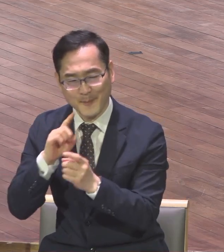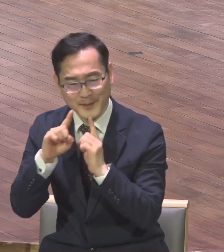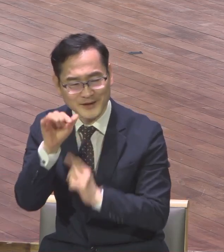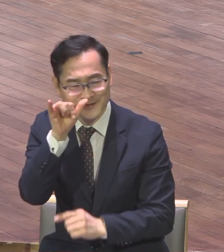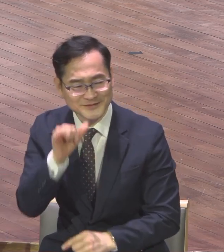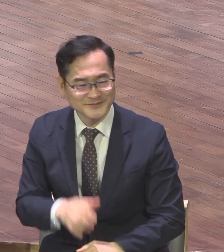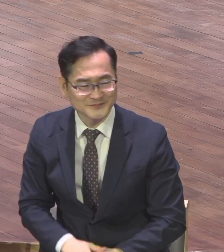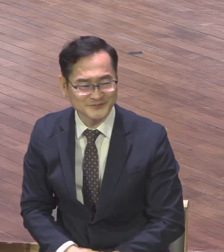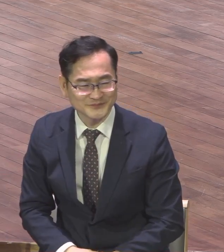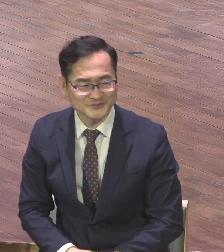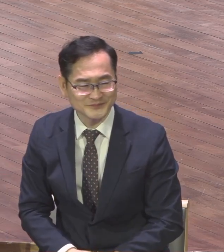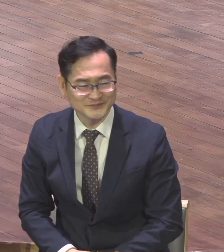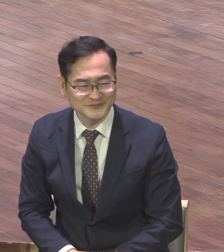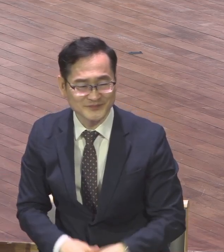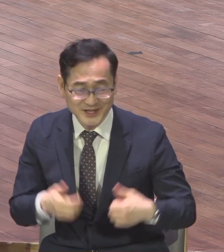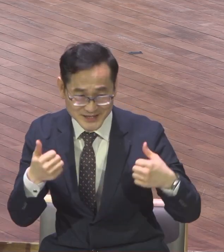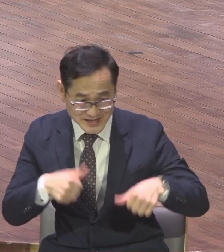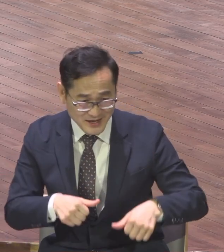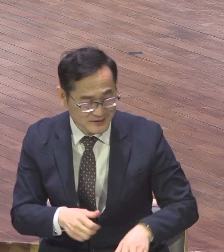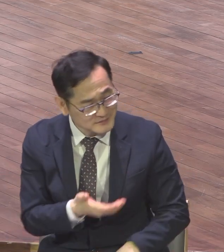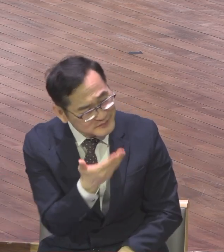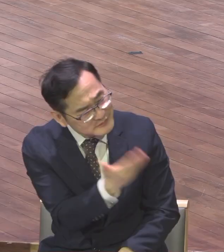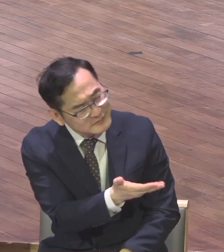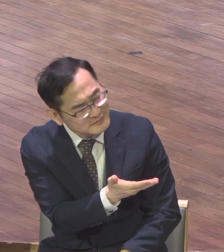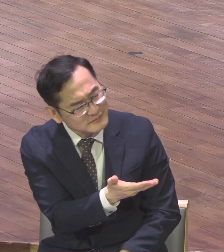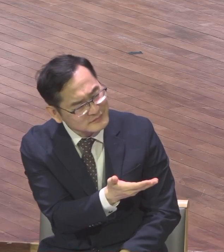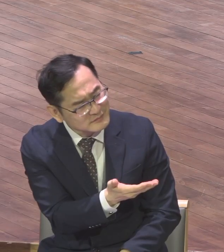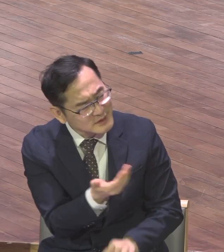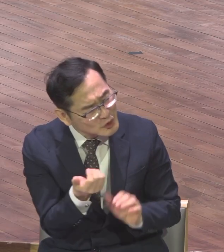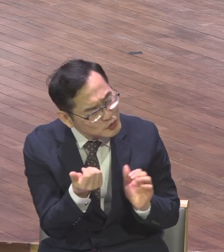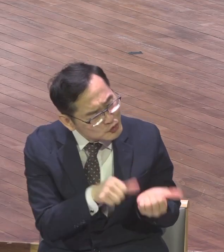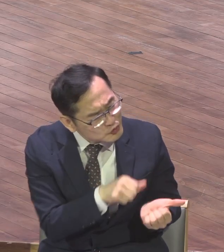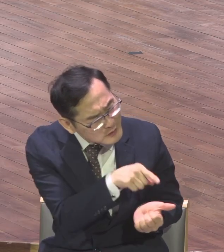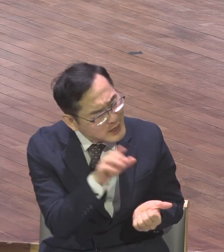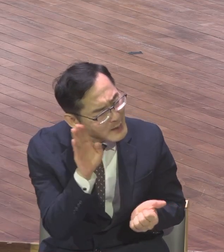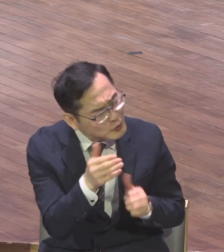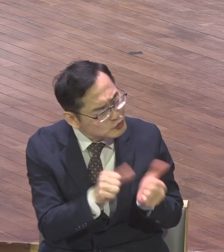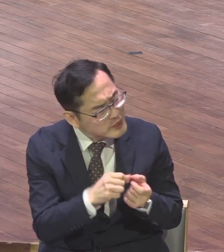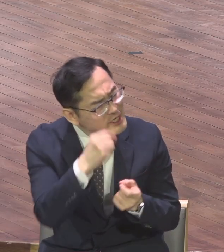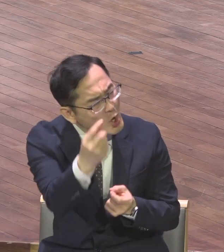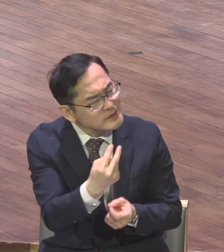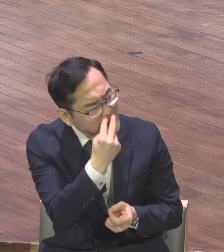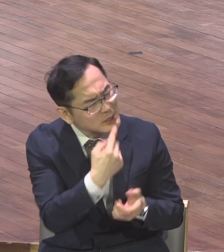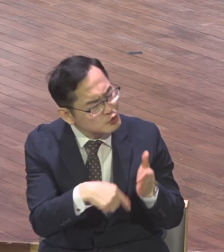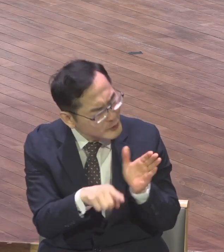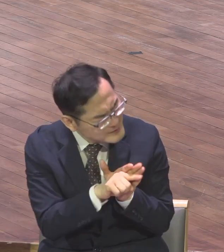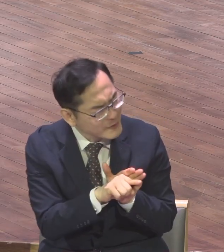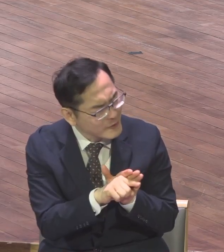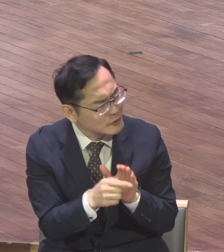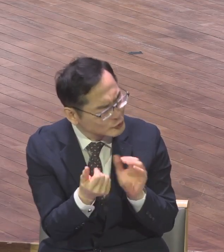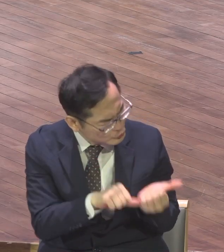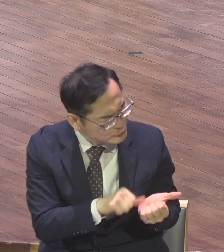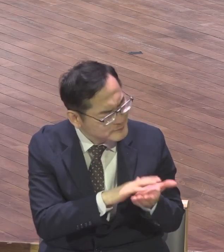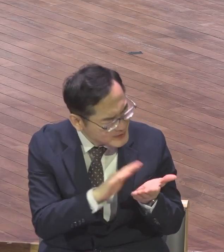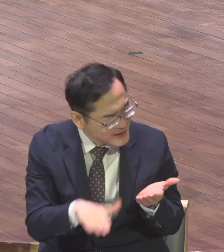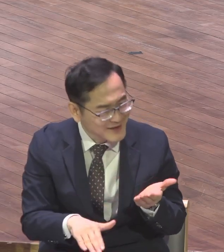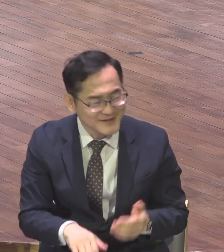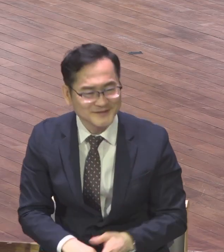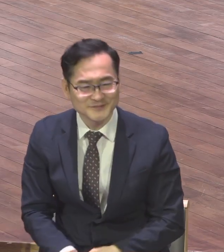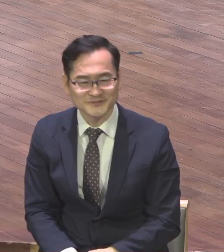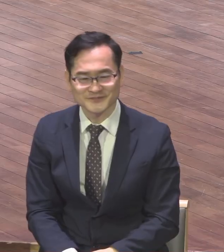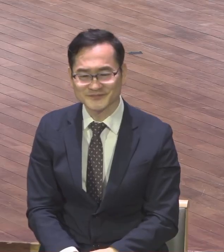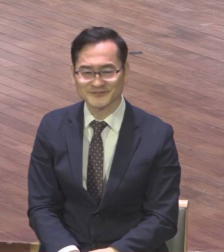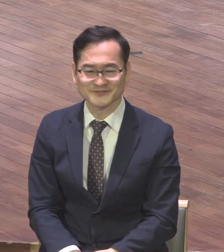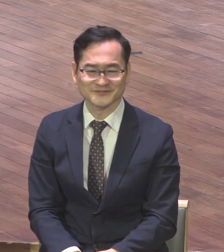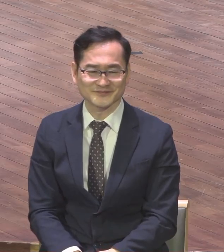있습니다. 우리 서로 인사하실 때 성도님의 죽음은 영생애로의 초대입니다.